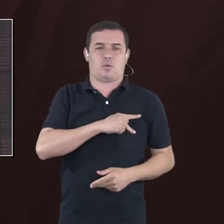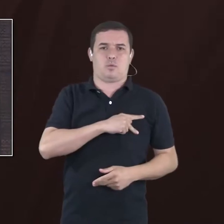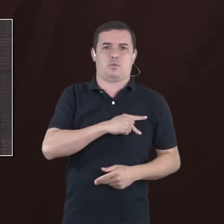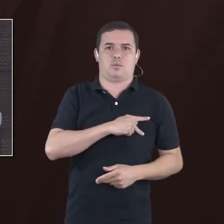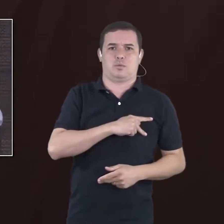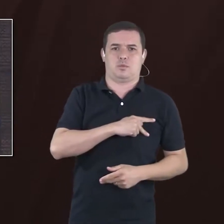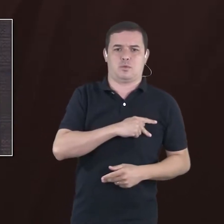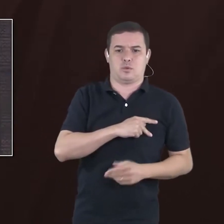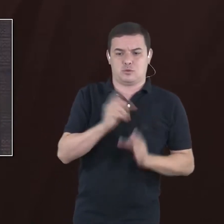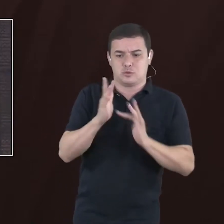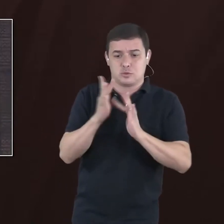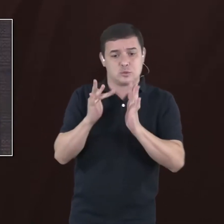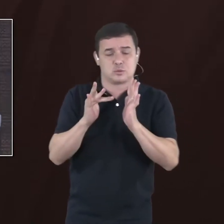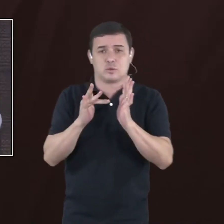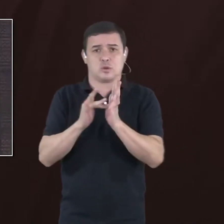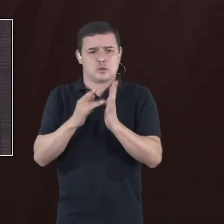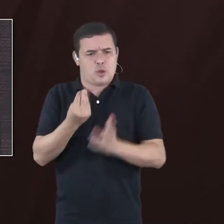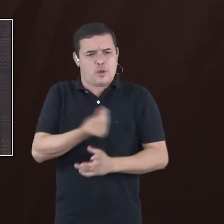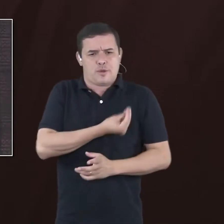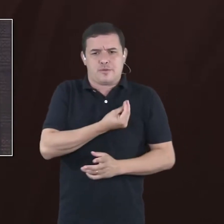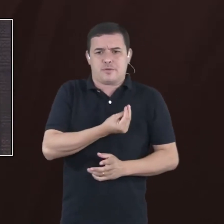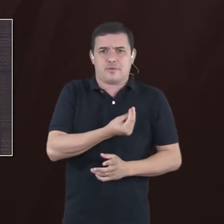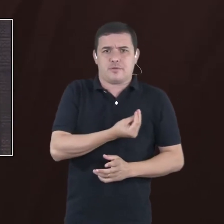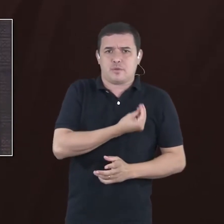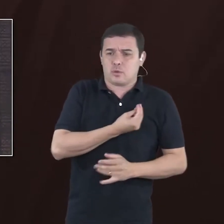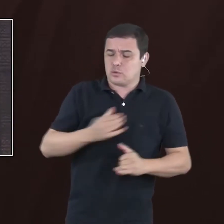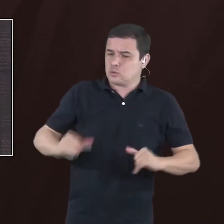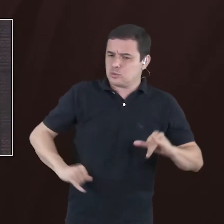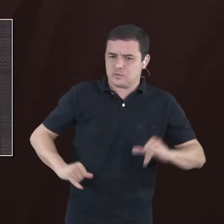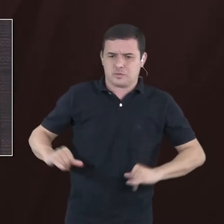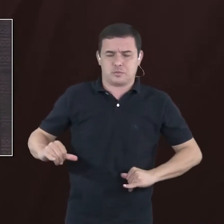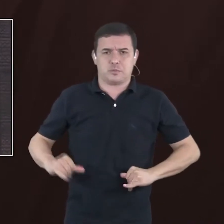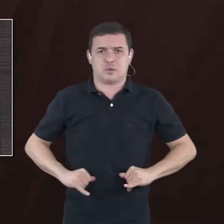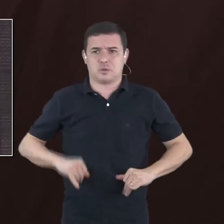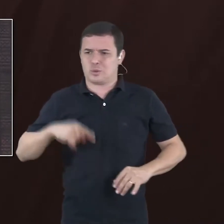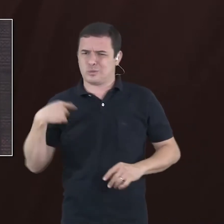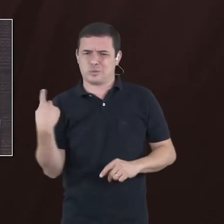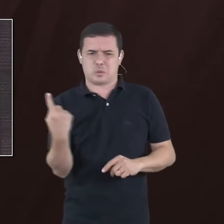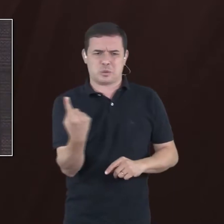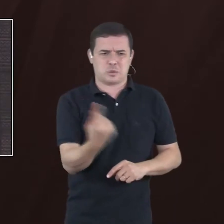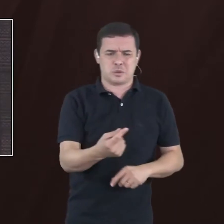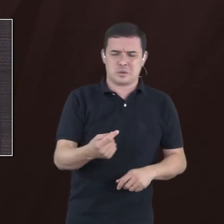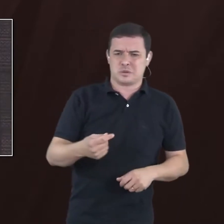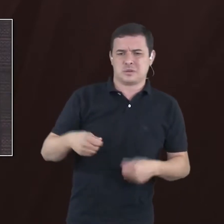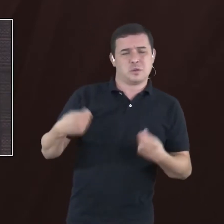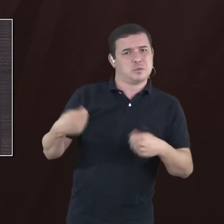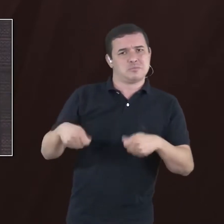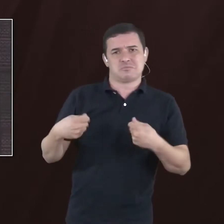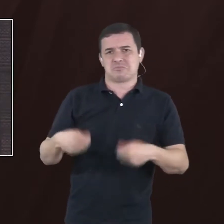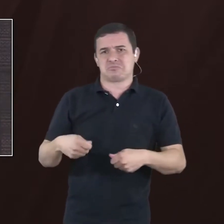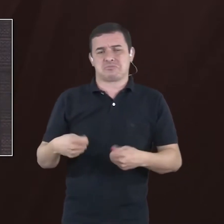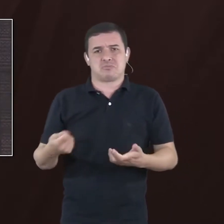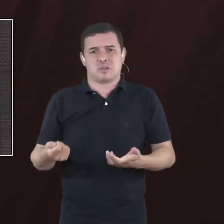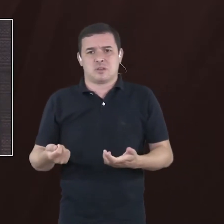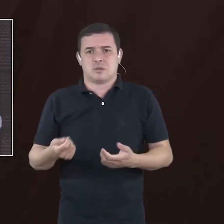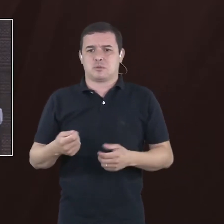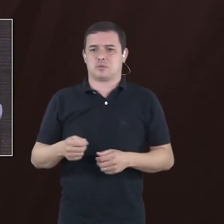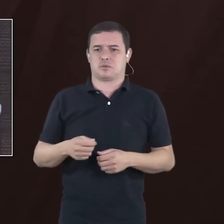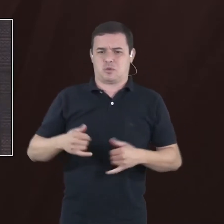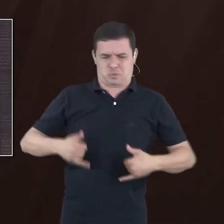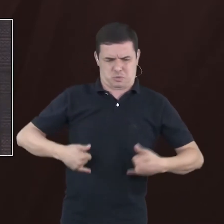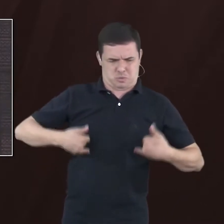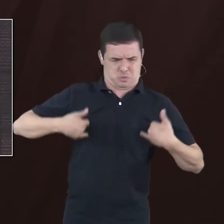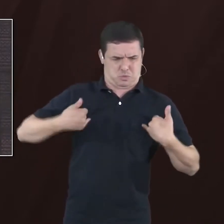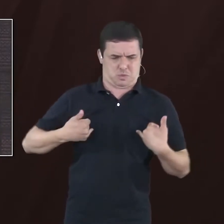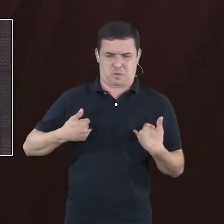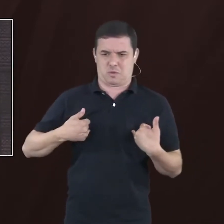poder. Não estamos aqui buscando fama para si, não estamos aqui buscando glória para nós. Estamos aqui, queridos irmãos, para